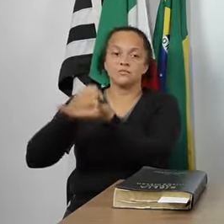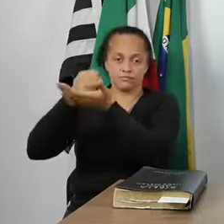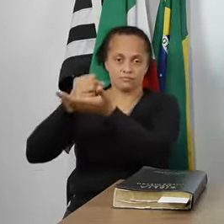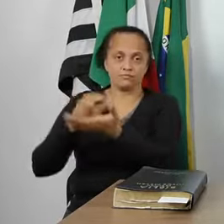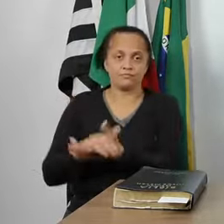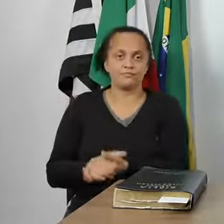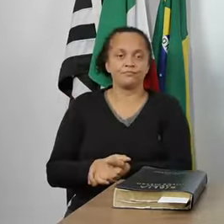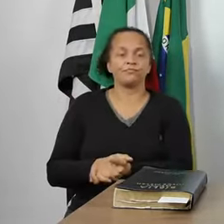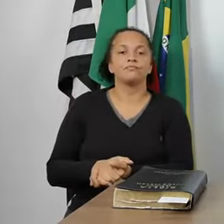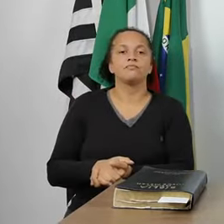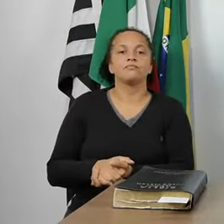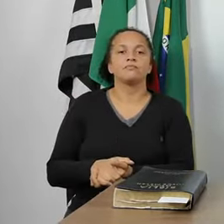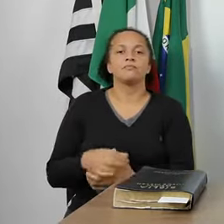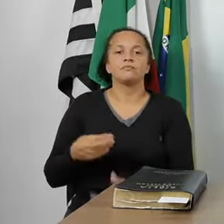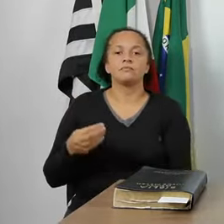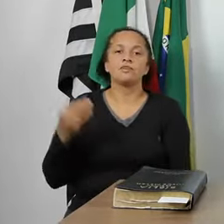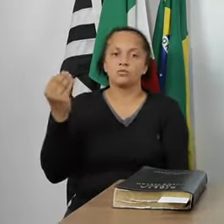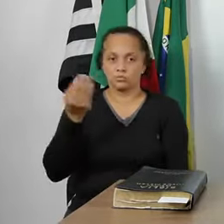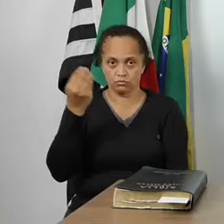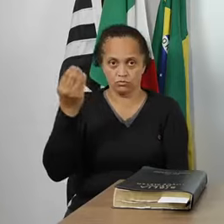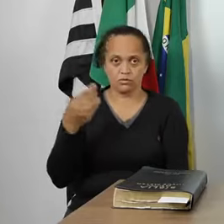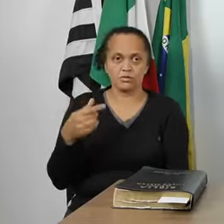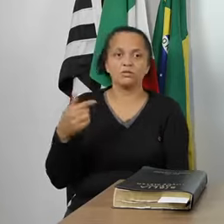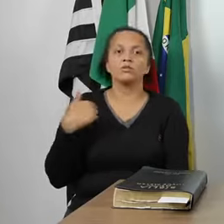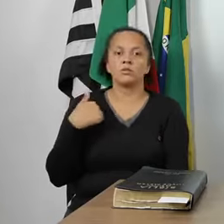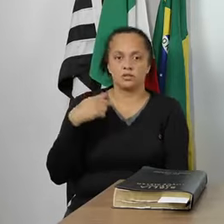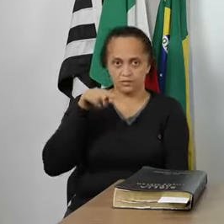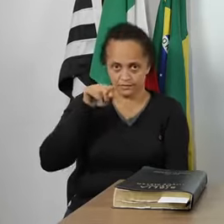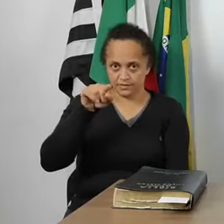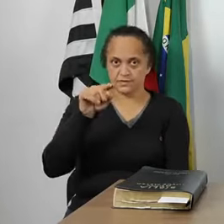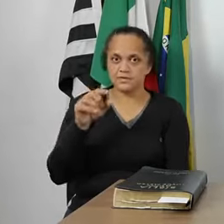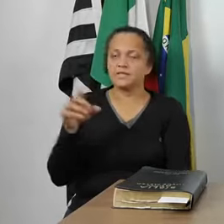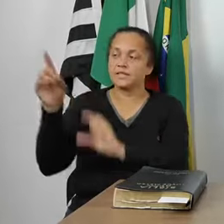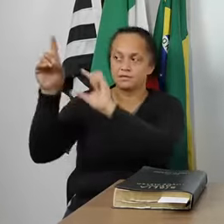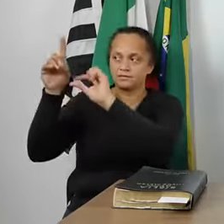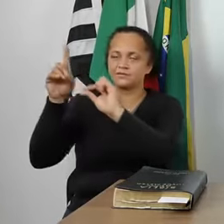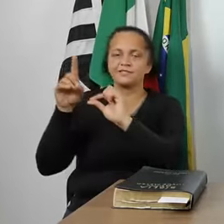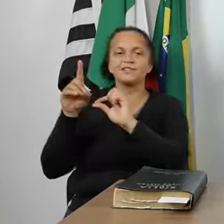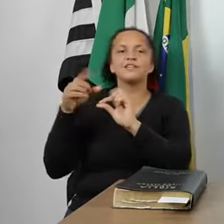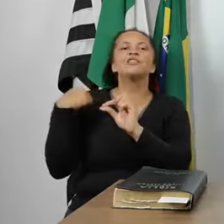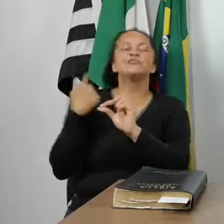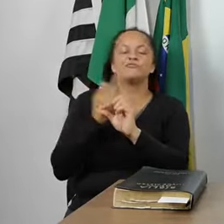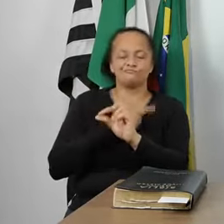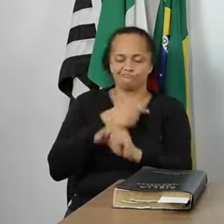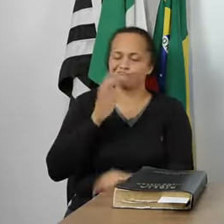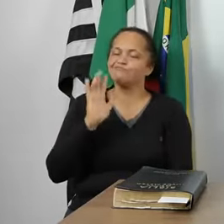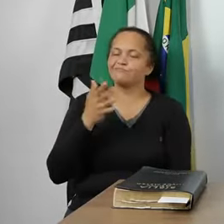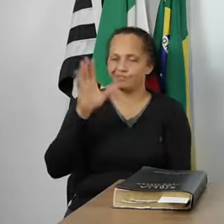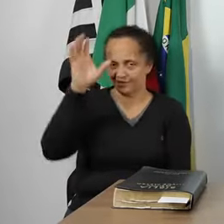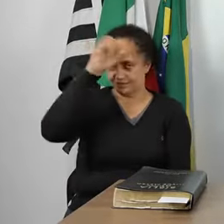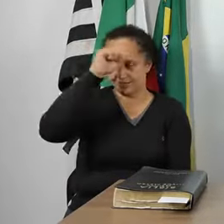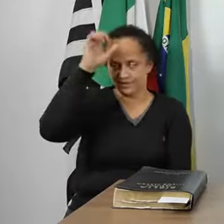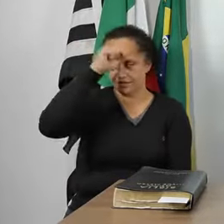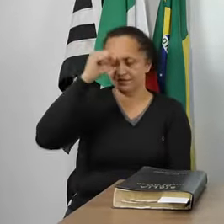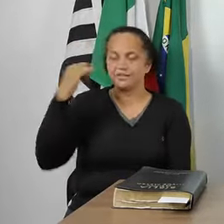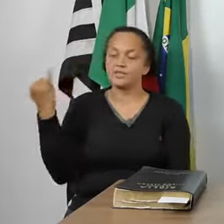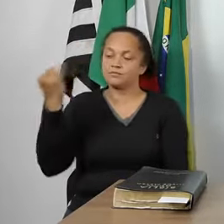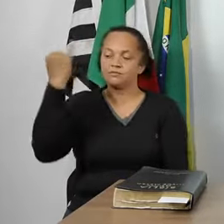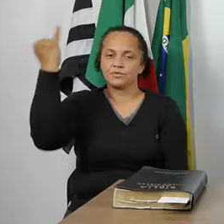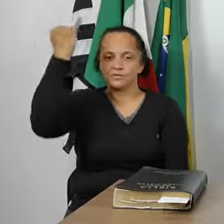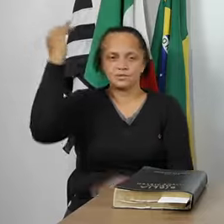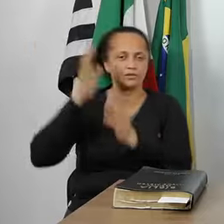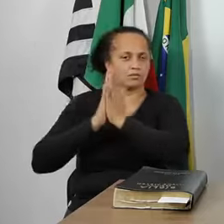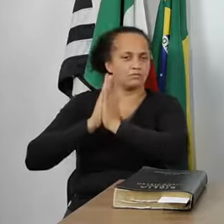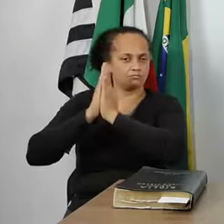ter, ao nascer de novo, nós aprendemos a importância da oração, a importância da fé, a importância